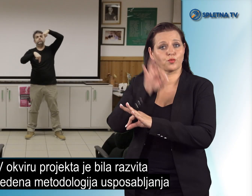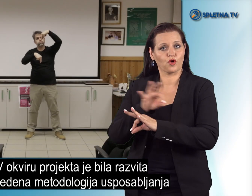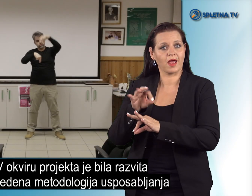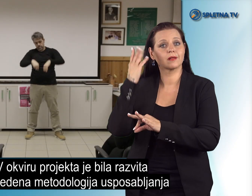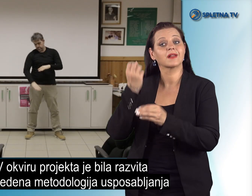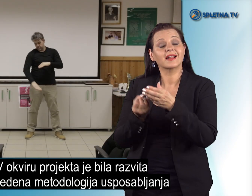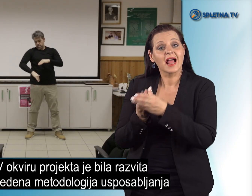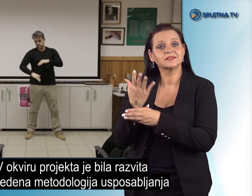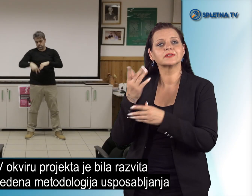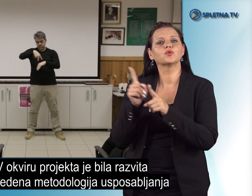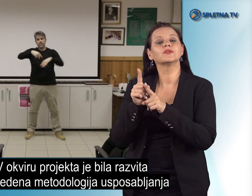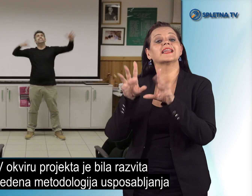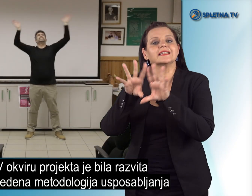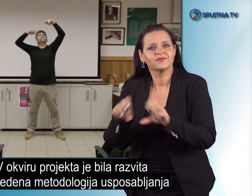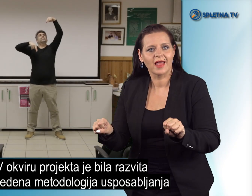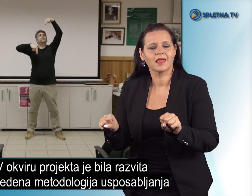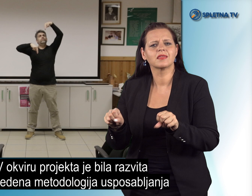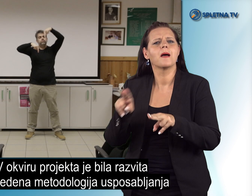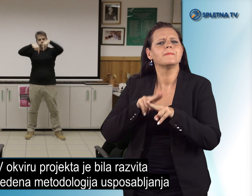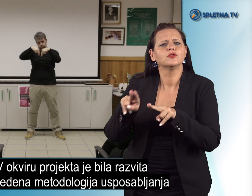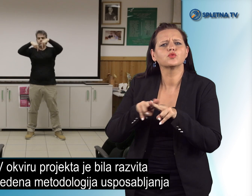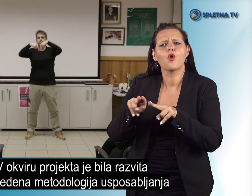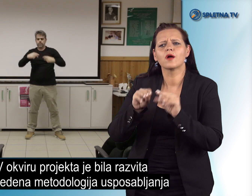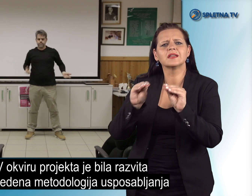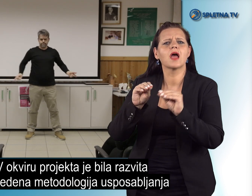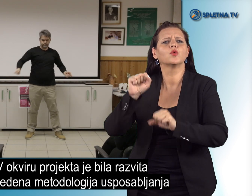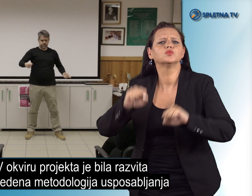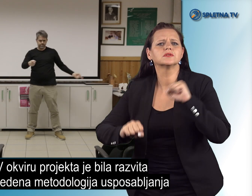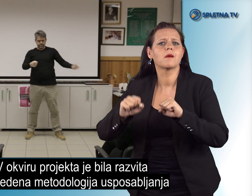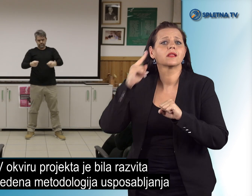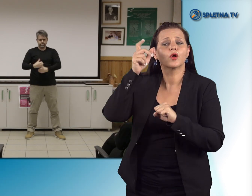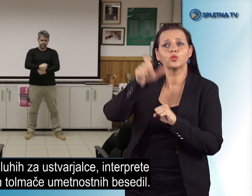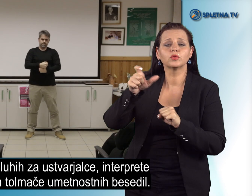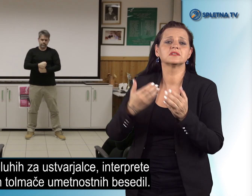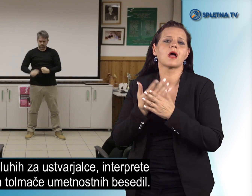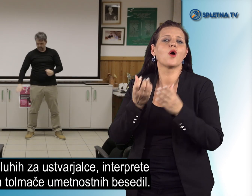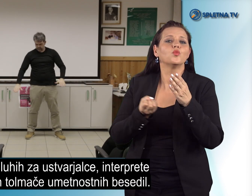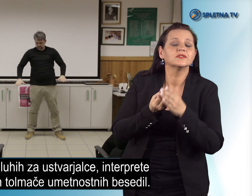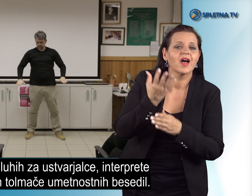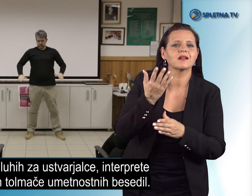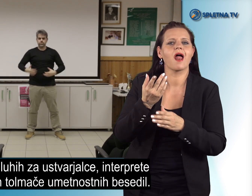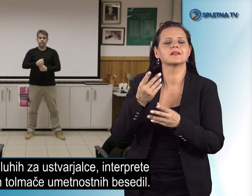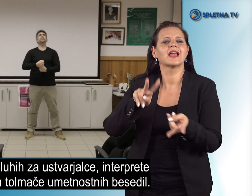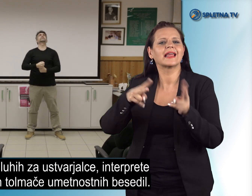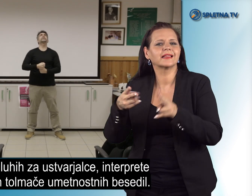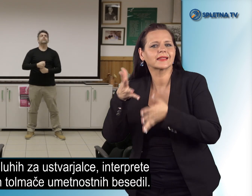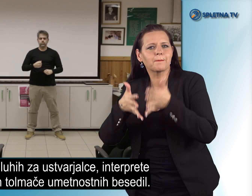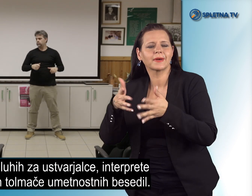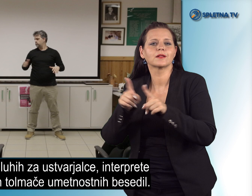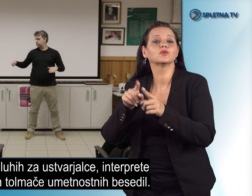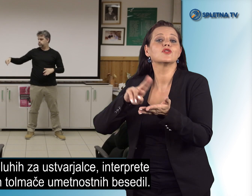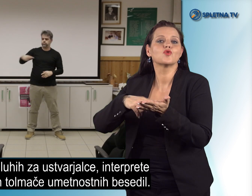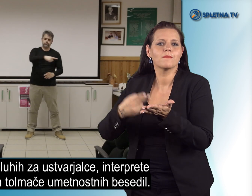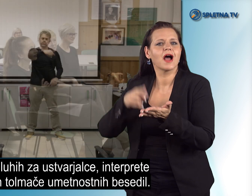okviru projekta je bila razvita in izvedena metodologija usposabljanja gluhih za ustvarjalce, interprete in